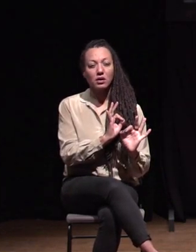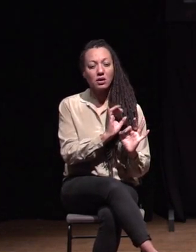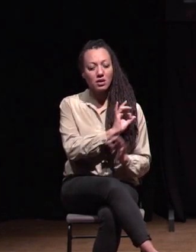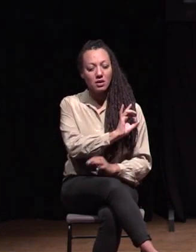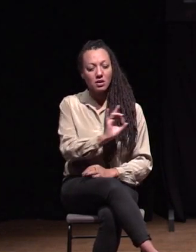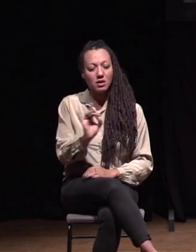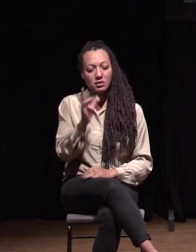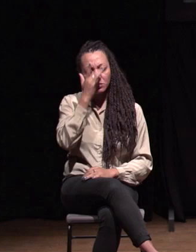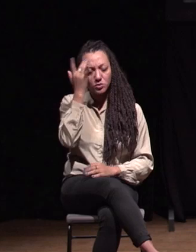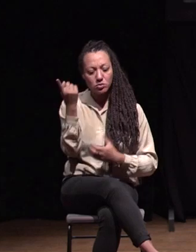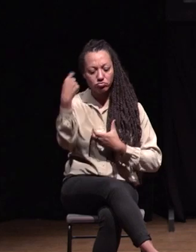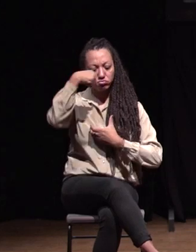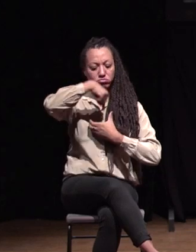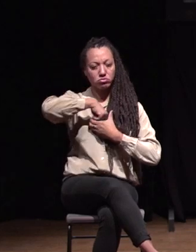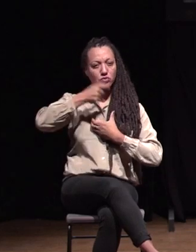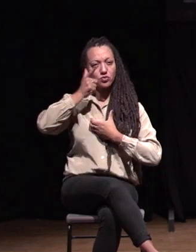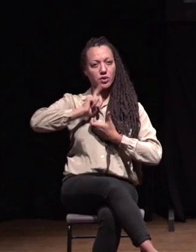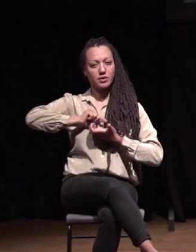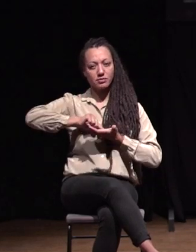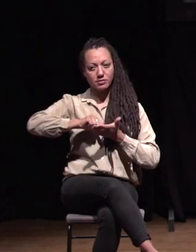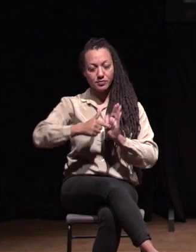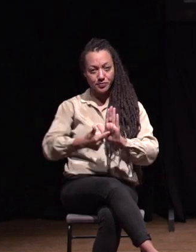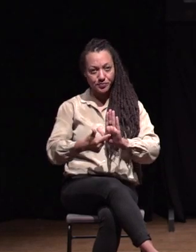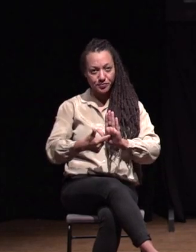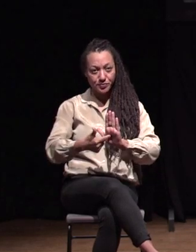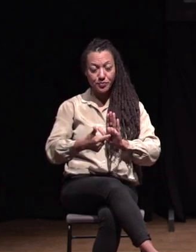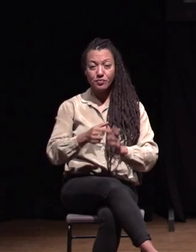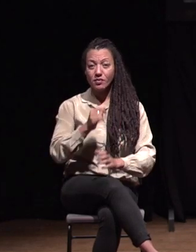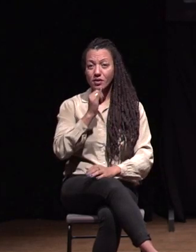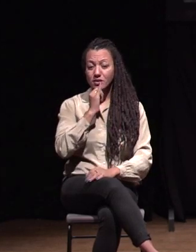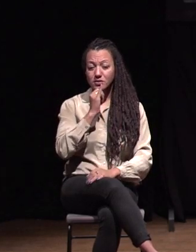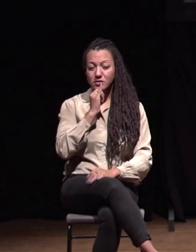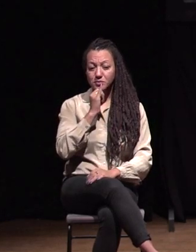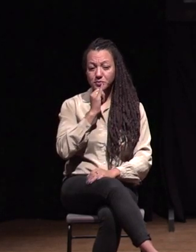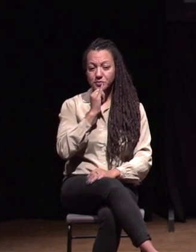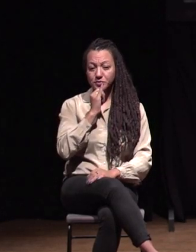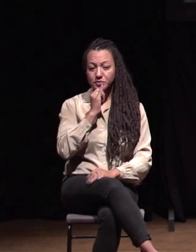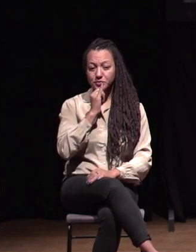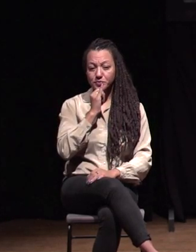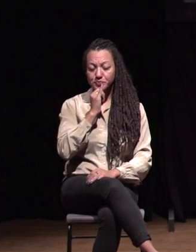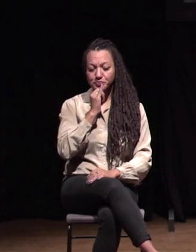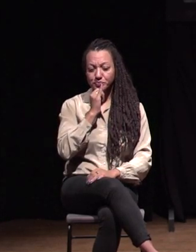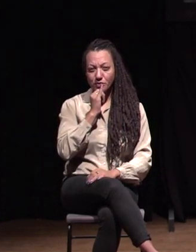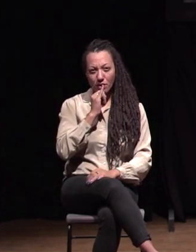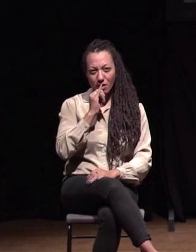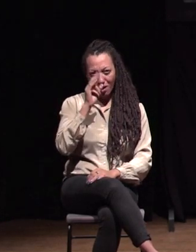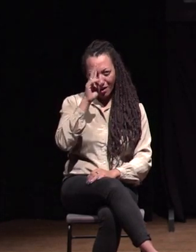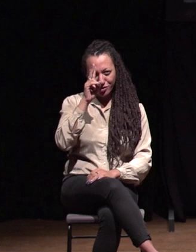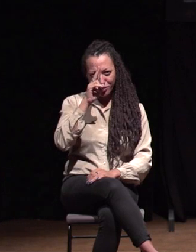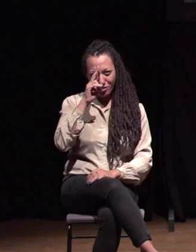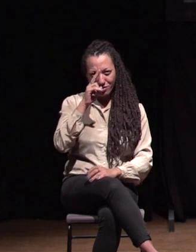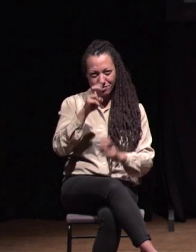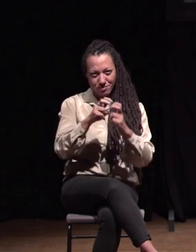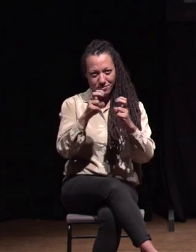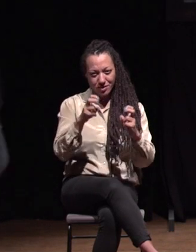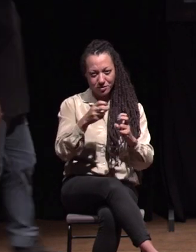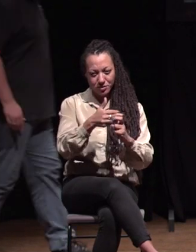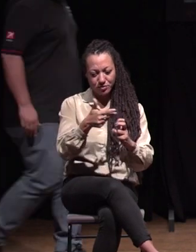subjetividades emergem. E se nós olhamos historicamente, que eu acho que é o teor da pergunta, o MASP